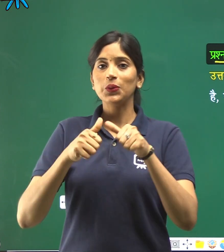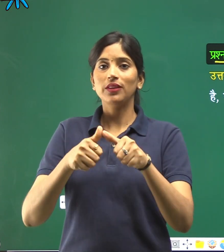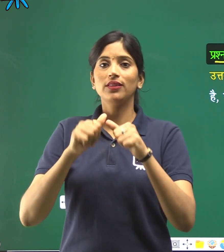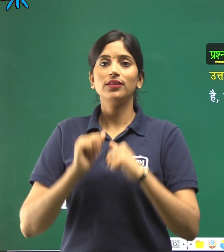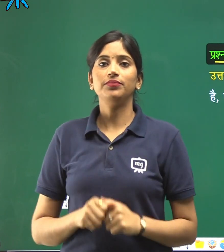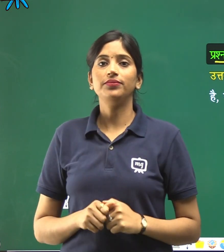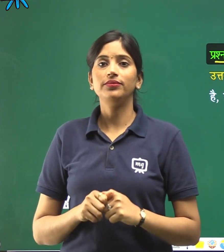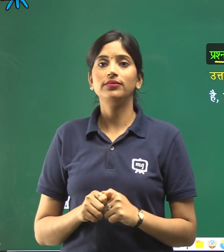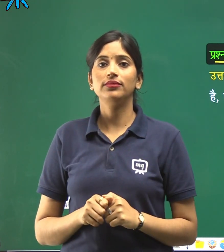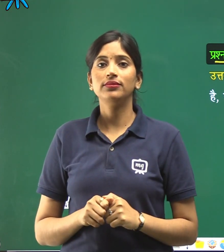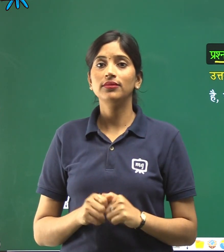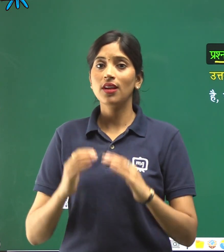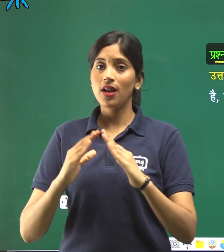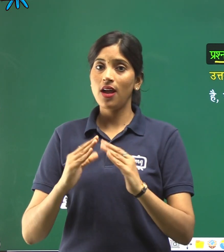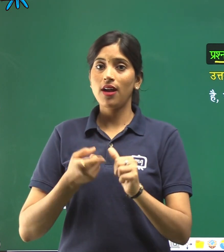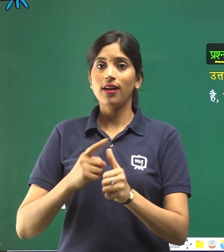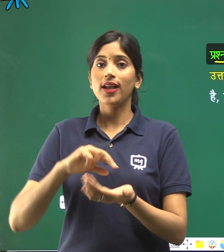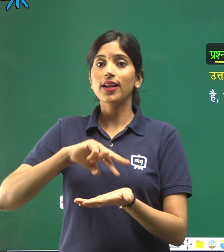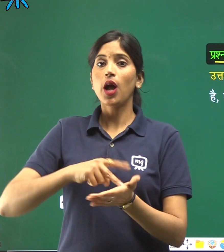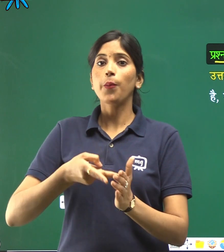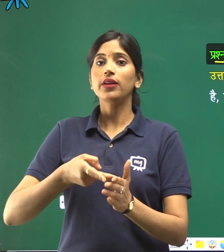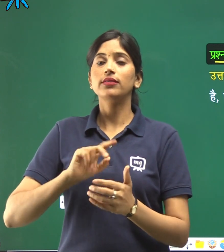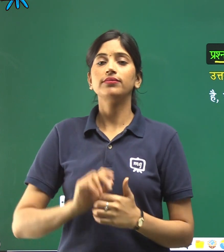उत्तर, घर का अर्थ